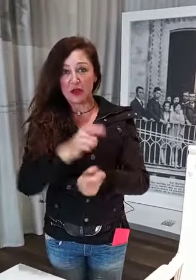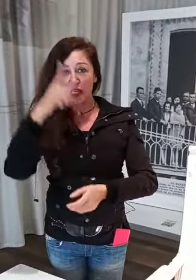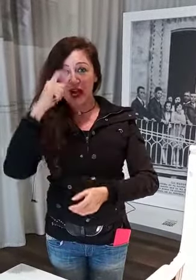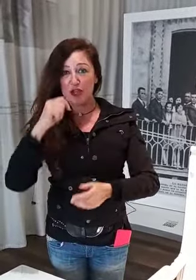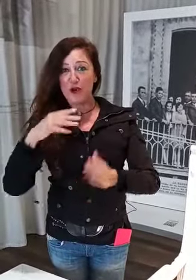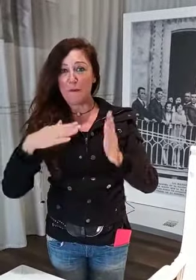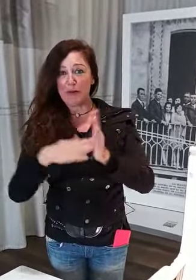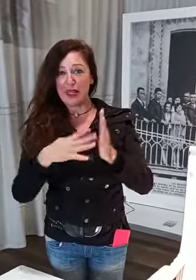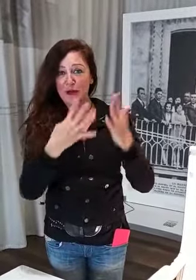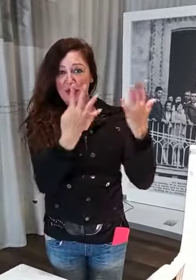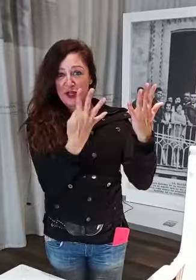el año